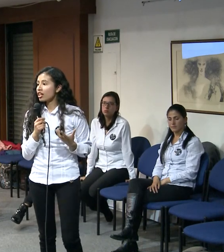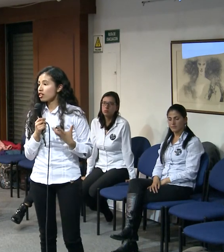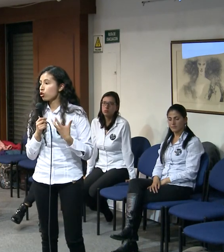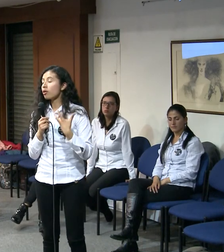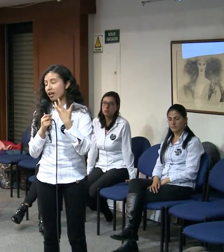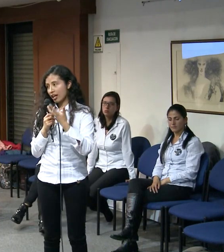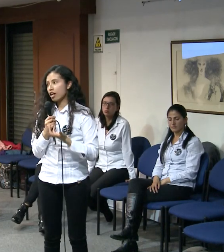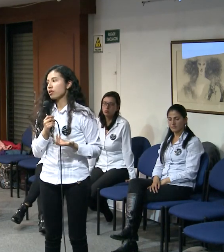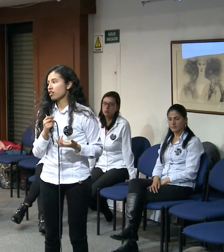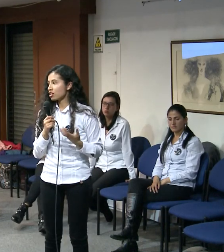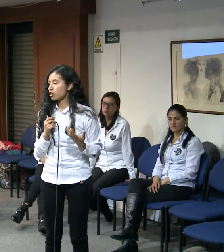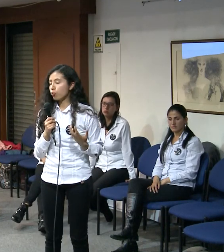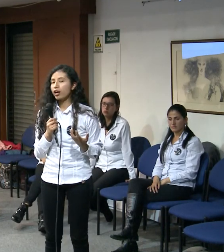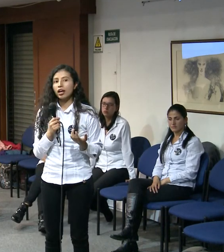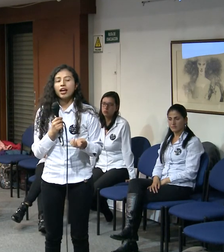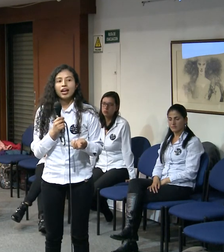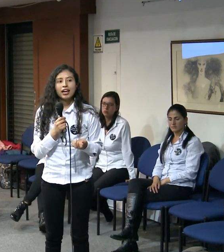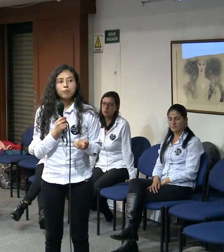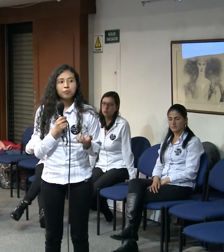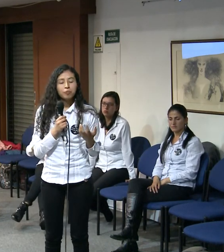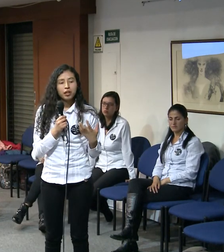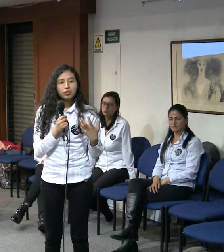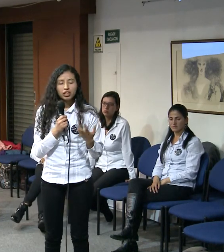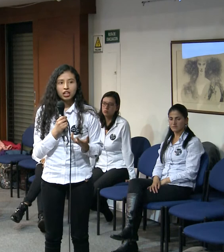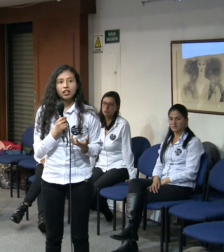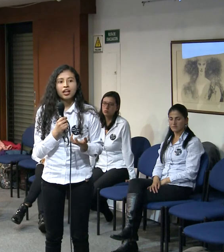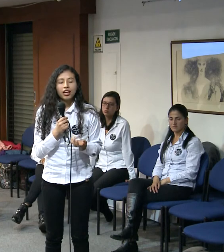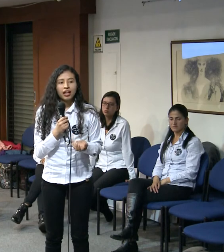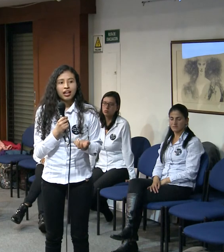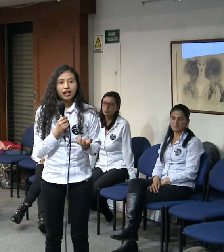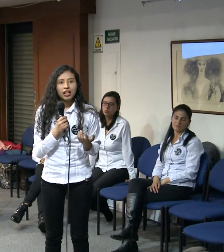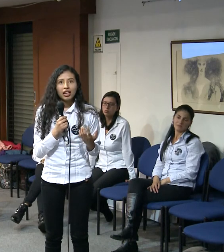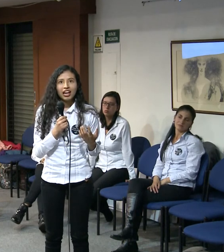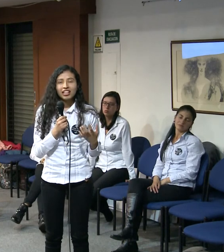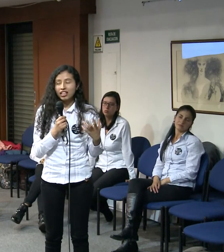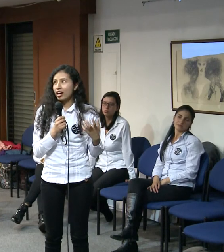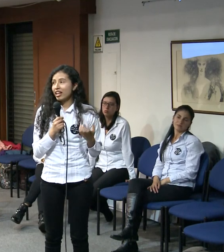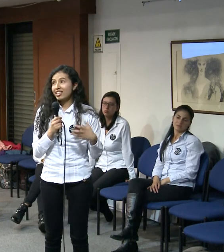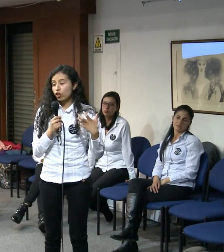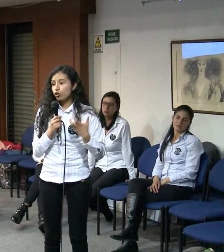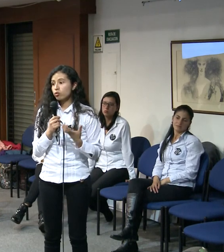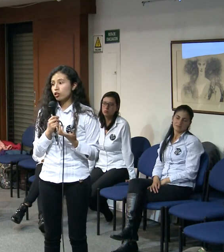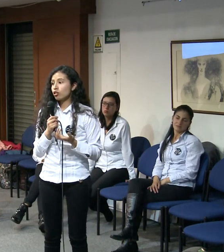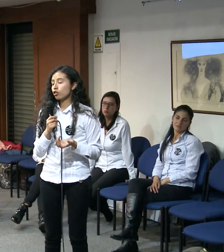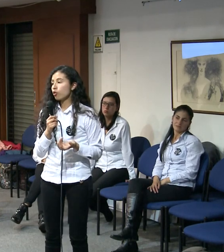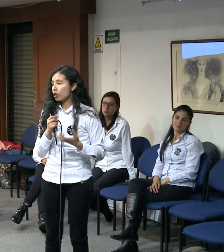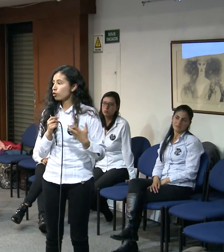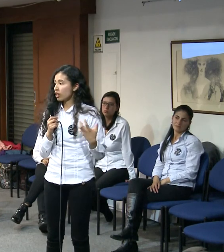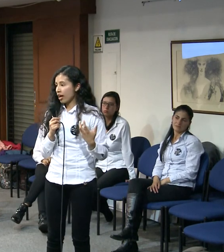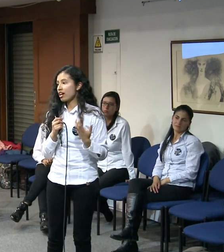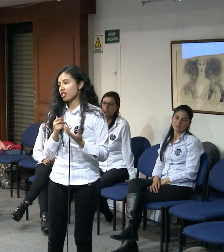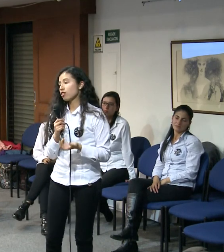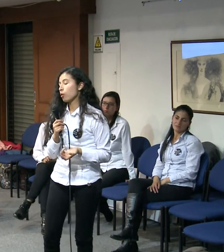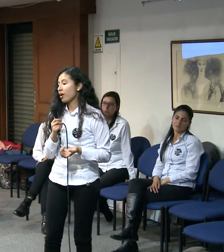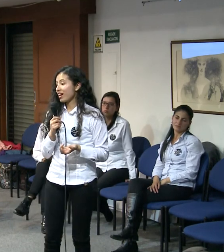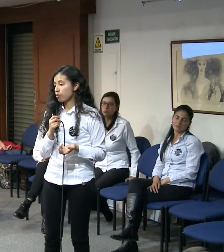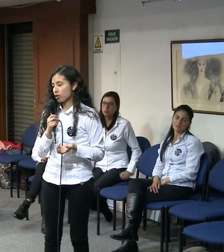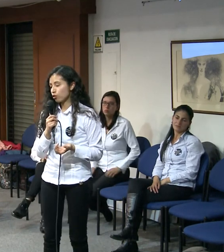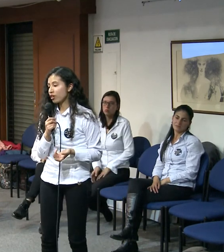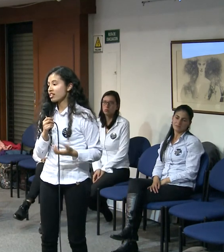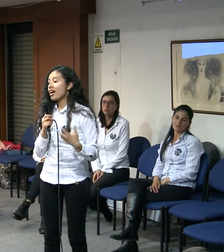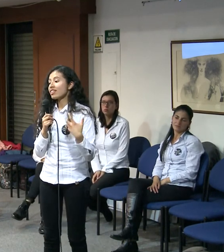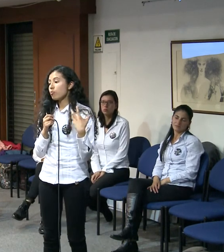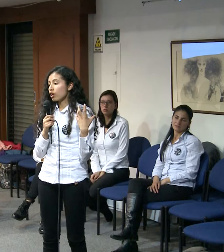de comunicación, realmente sí se puede permitir que ese conocimiento astronómico sea accesible para